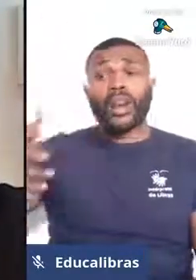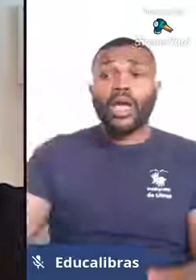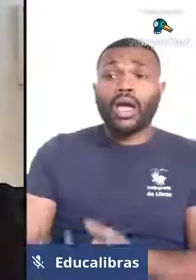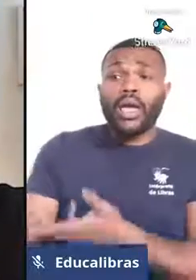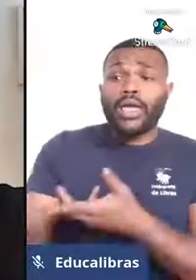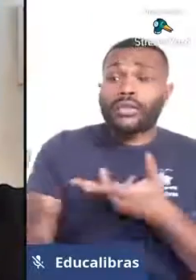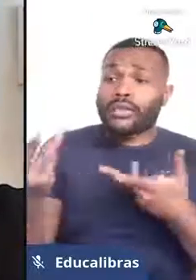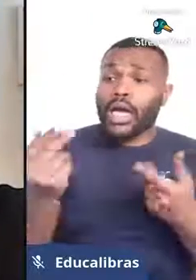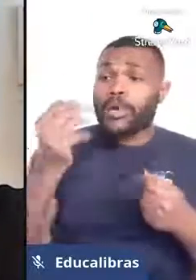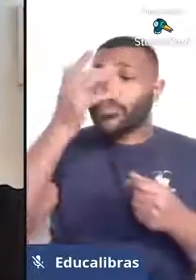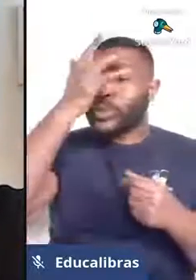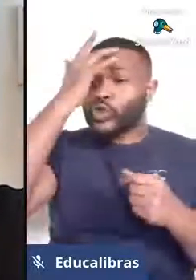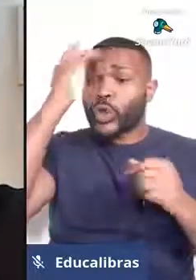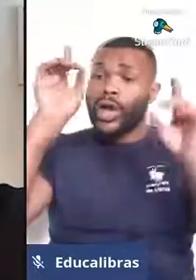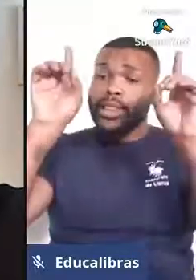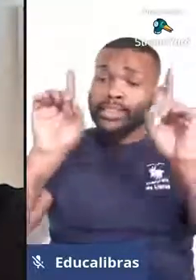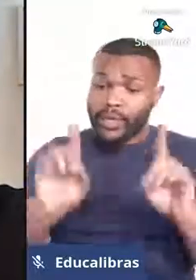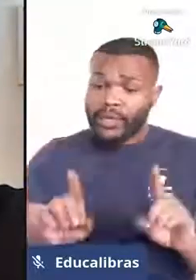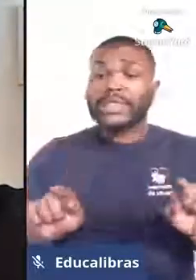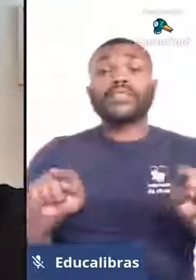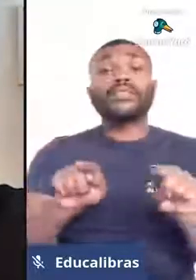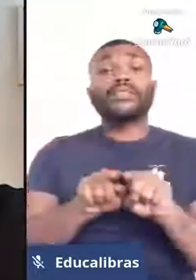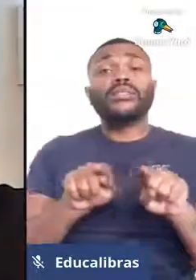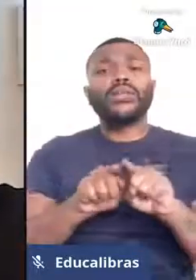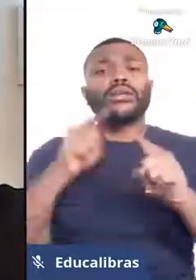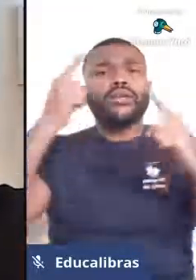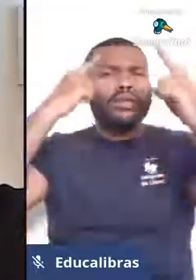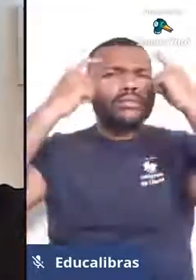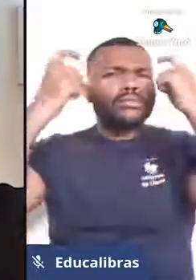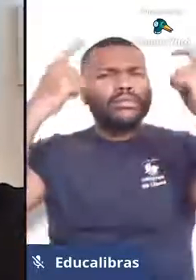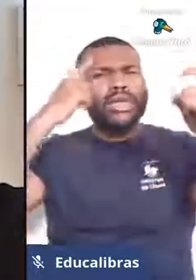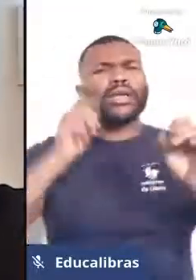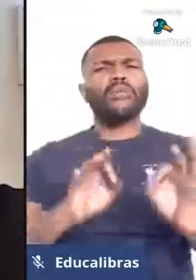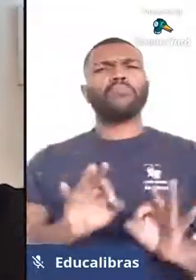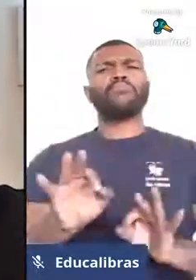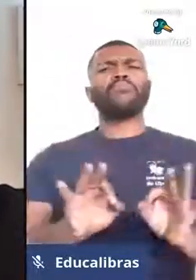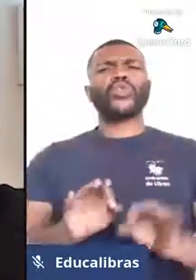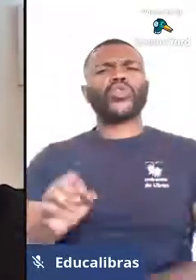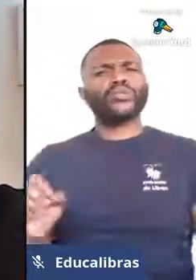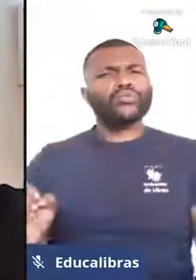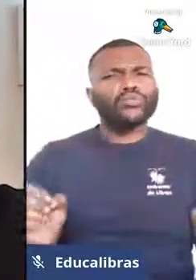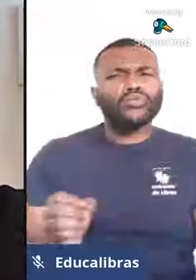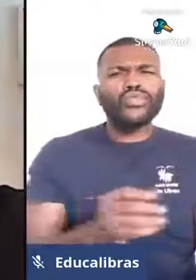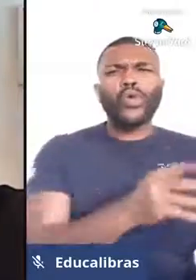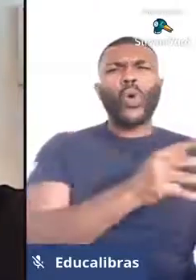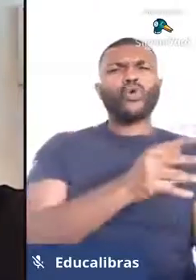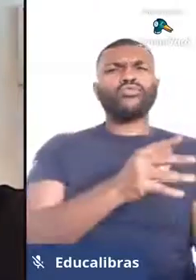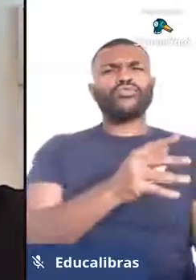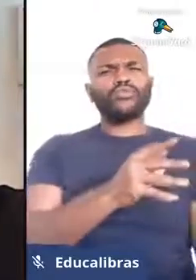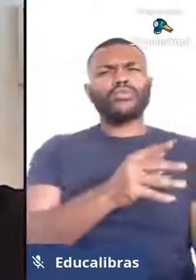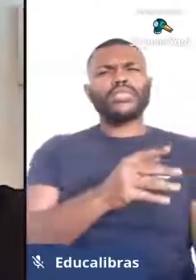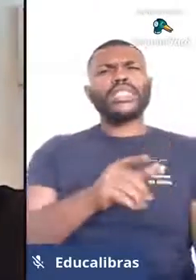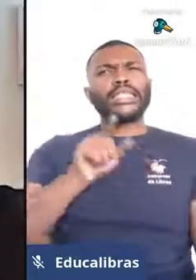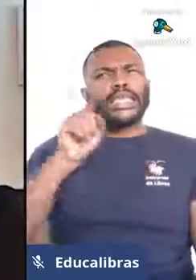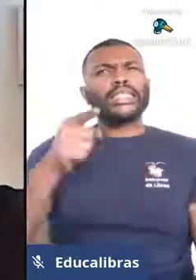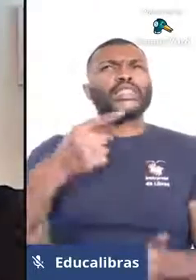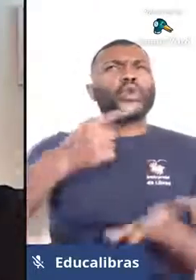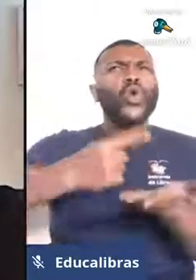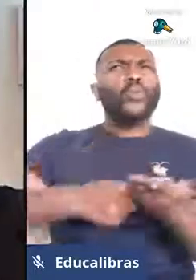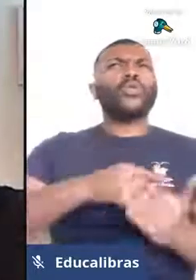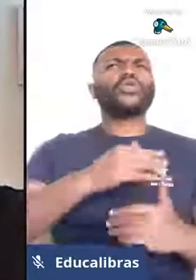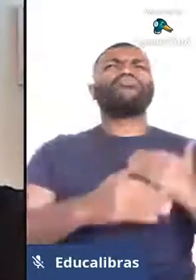mas as ideias, os projetos inovadores, os projetos que façam essa agenda evoluir, não tem dúvida